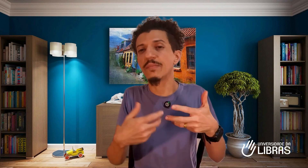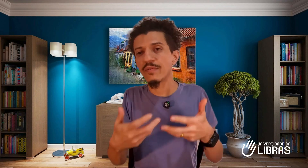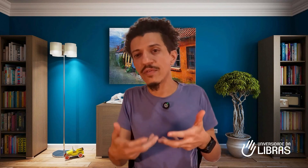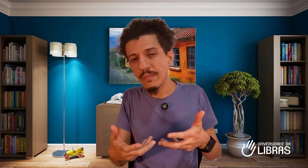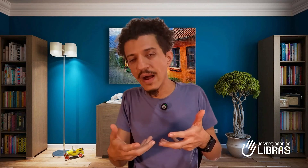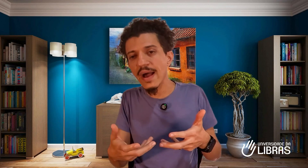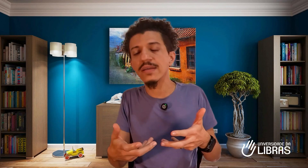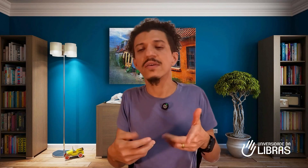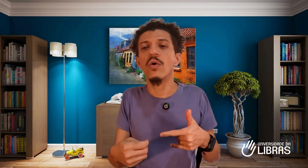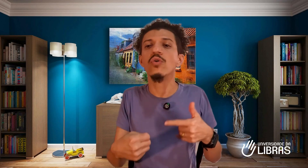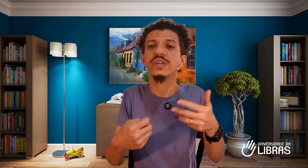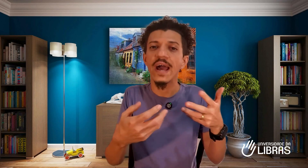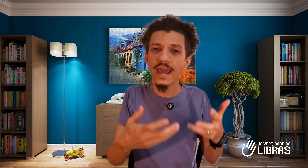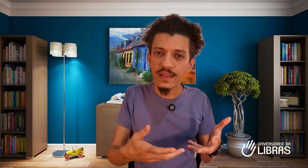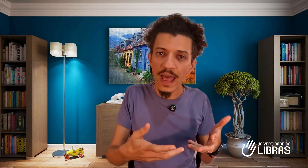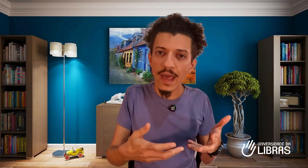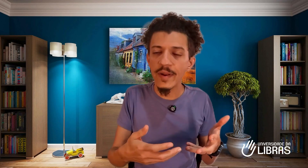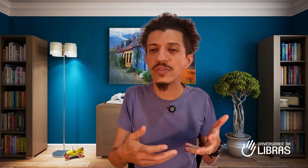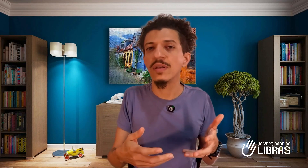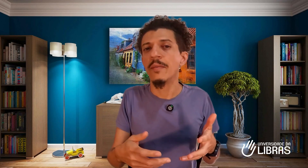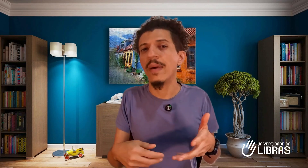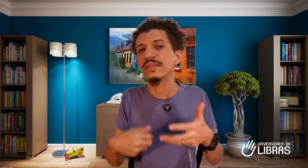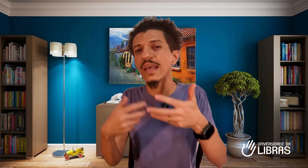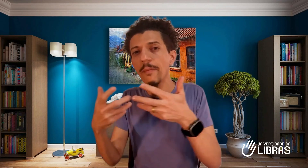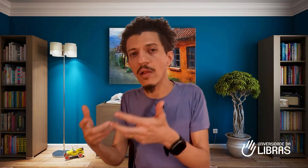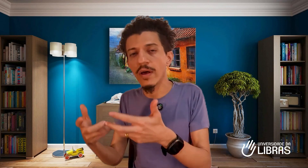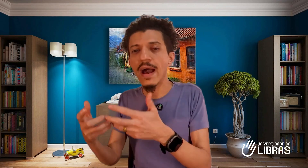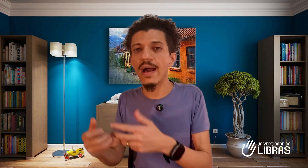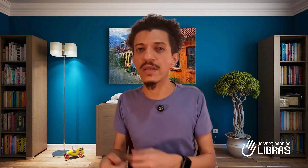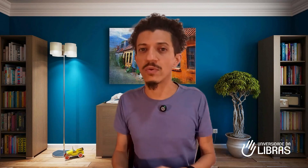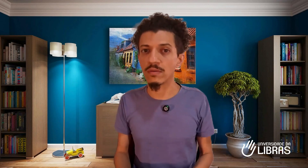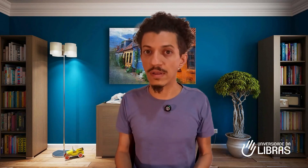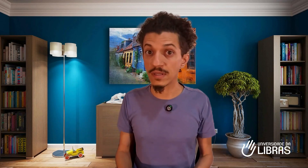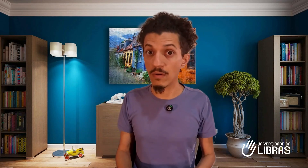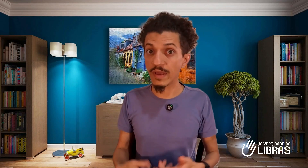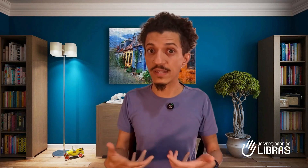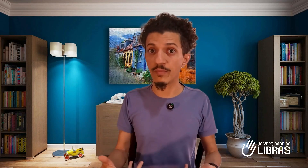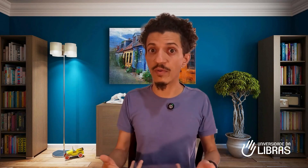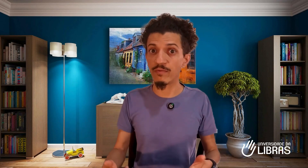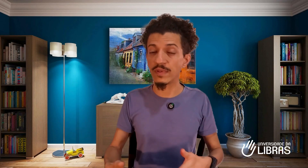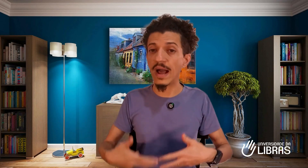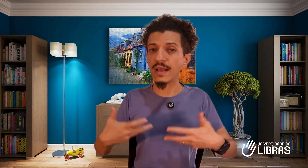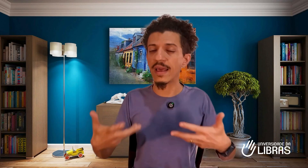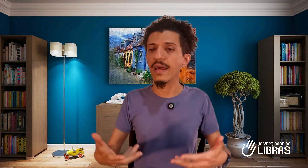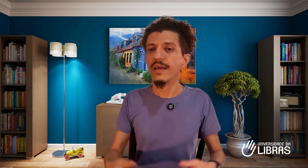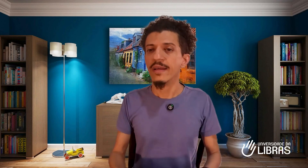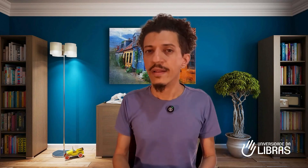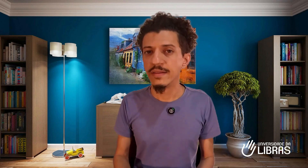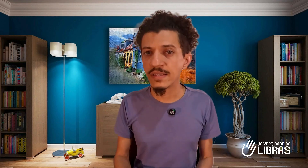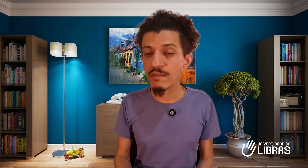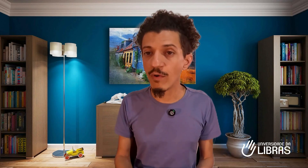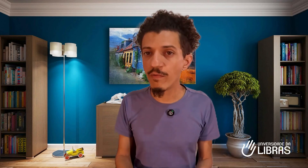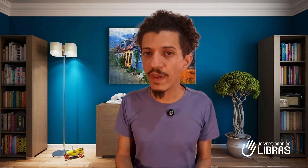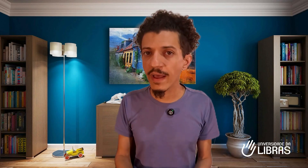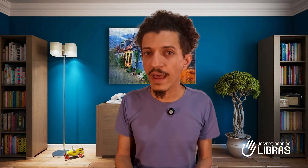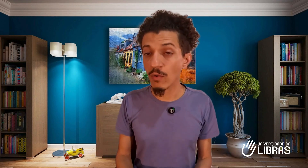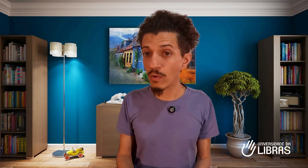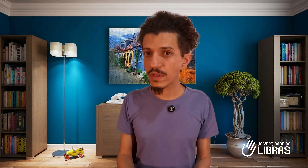aprofundar mais, ou já é intérprete, mas quer melhorar a sua atuação, quer se aprofundar, quer desenvolver em outras